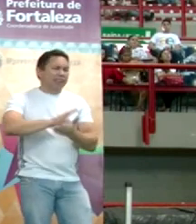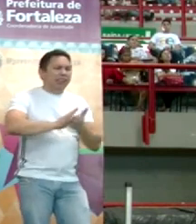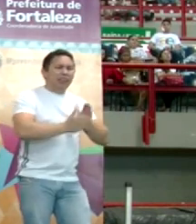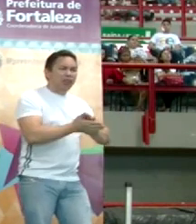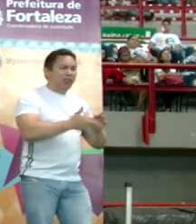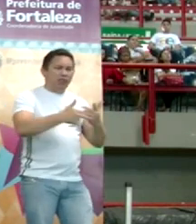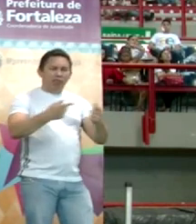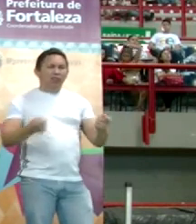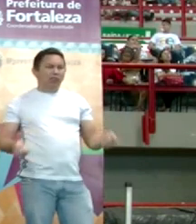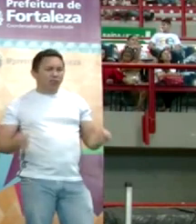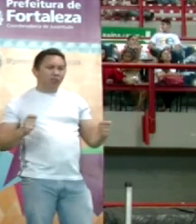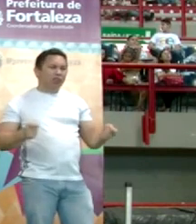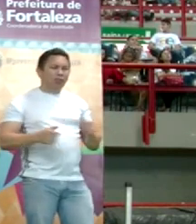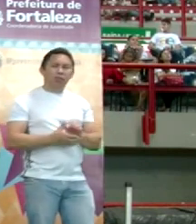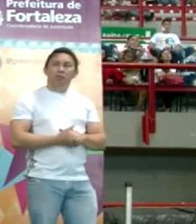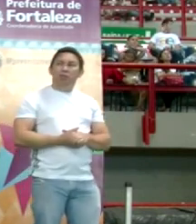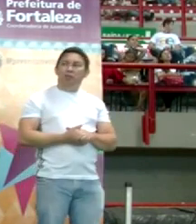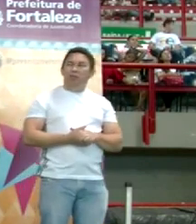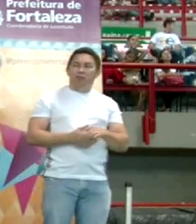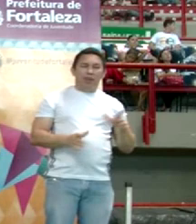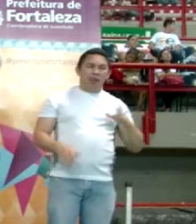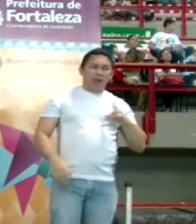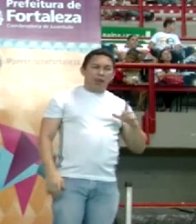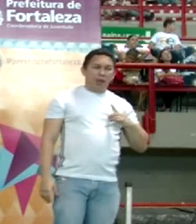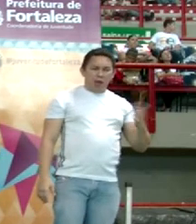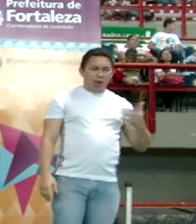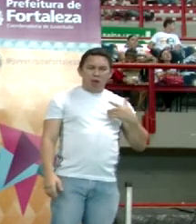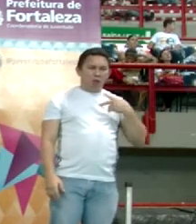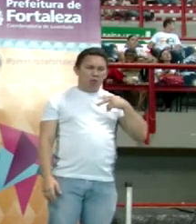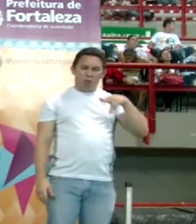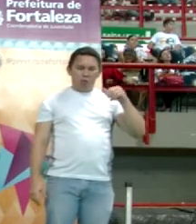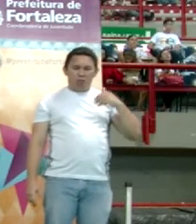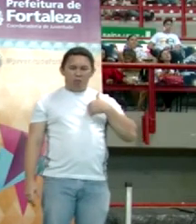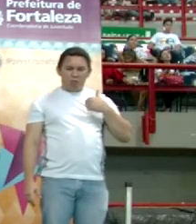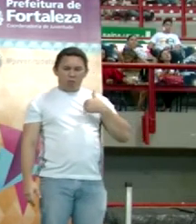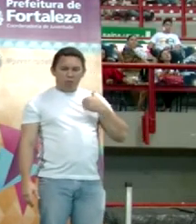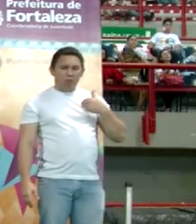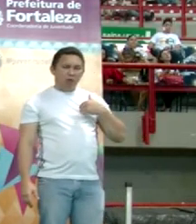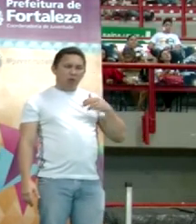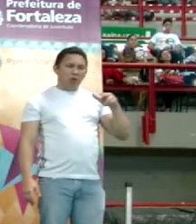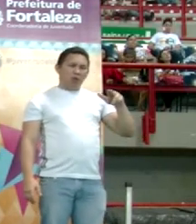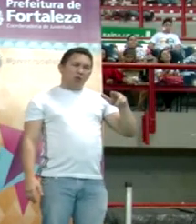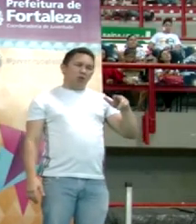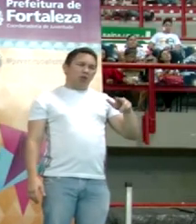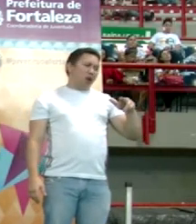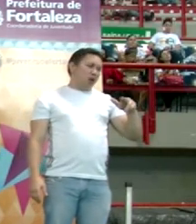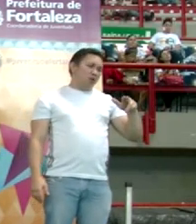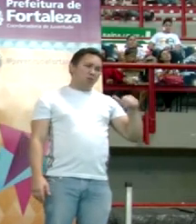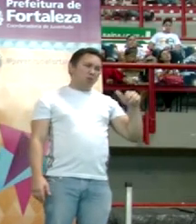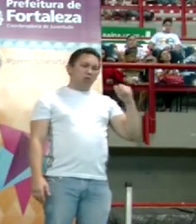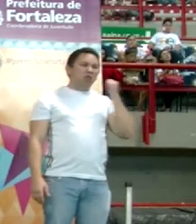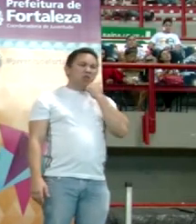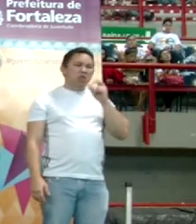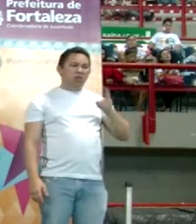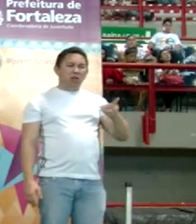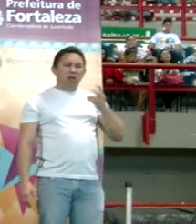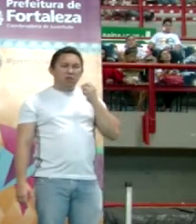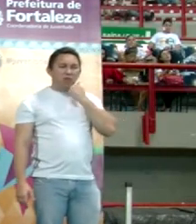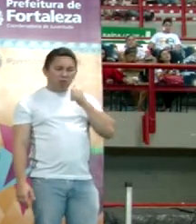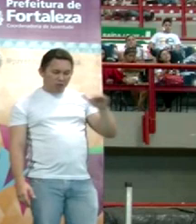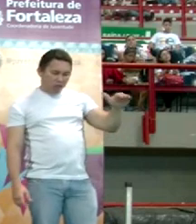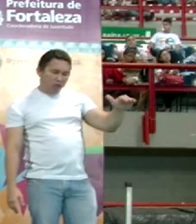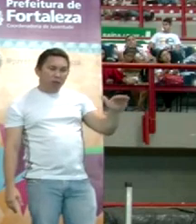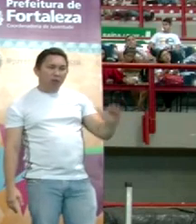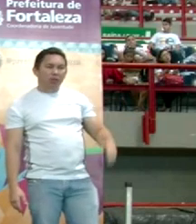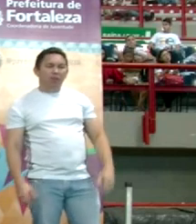coisas. Aí ela nunca tive vergonha de falar com ninguém. Por isso que eu me tornei professor, eu acho. Quando eu era